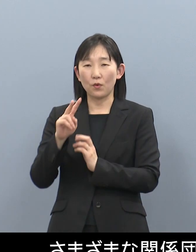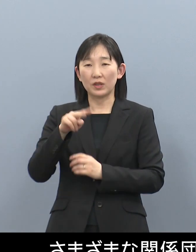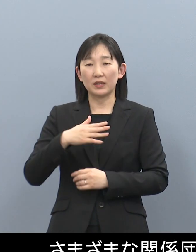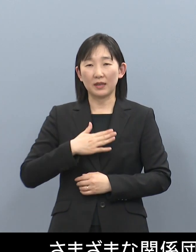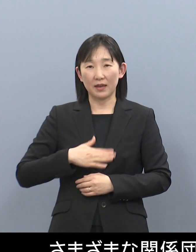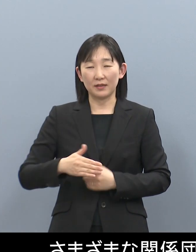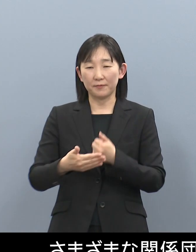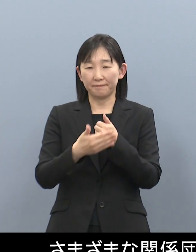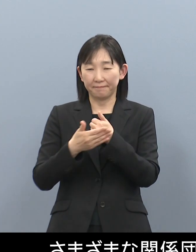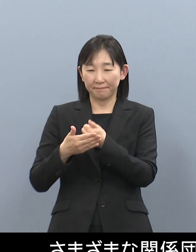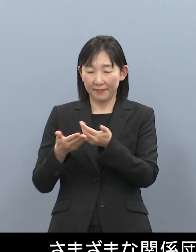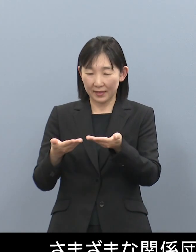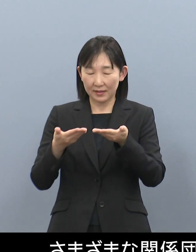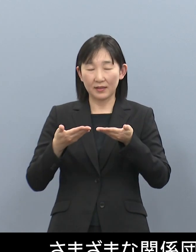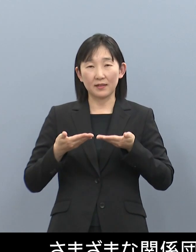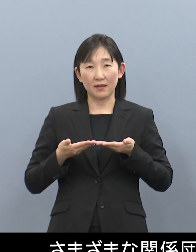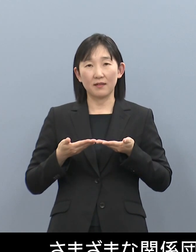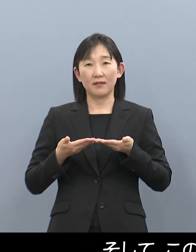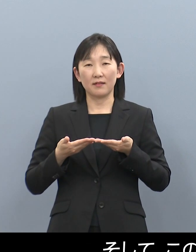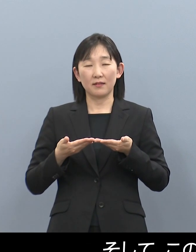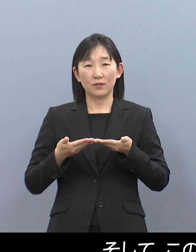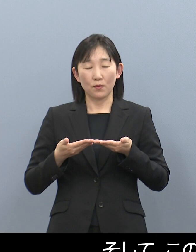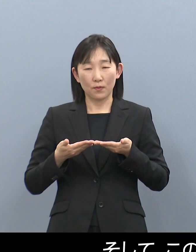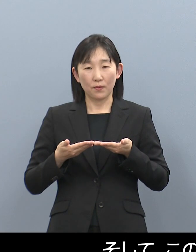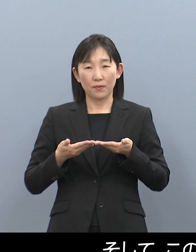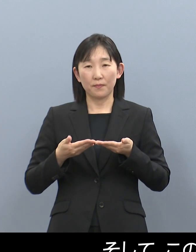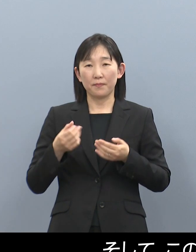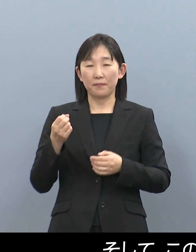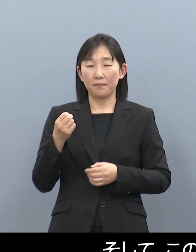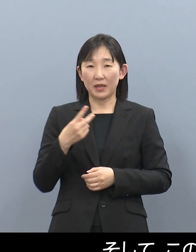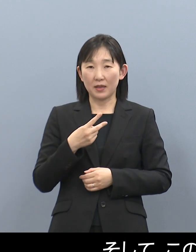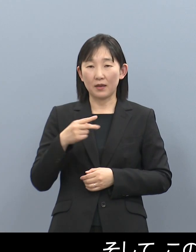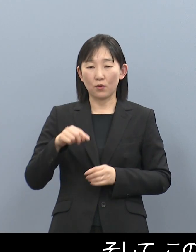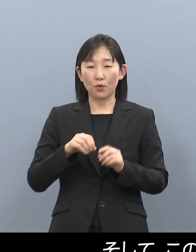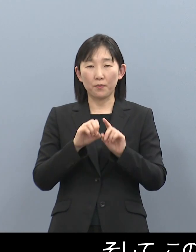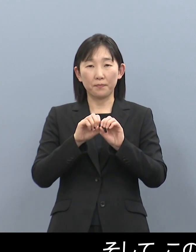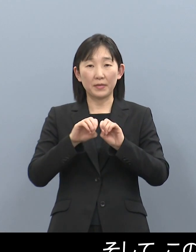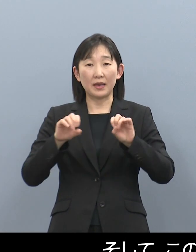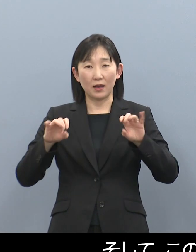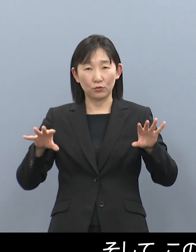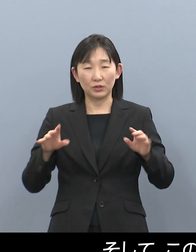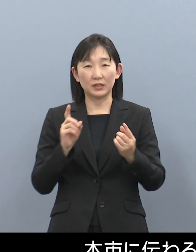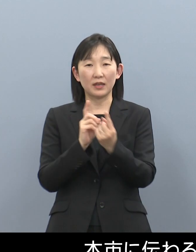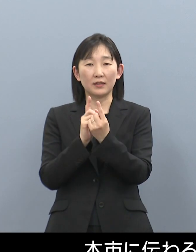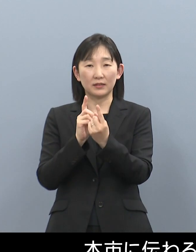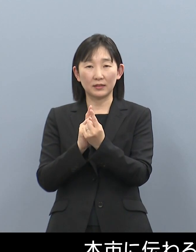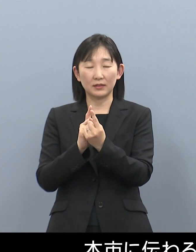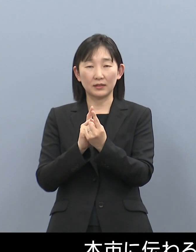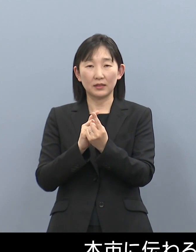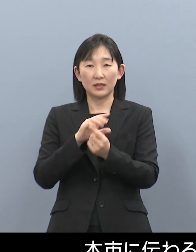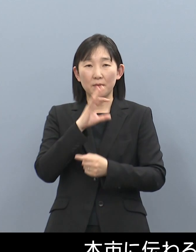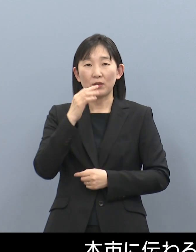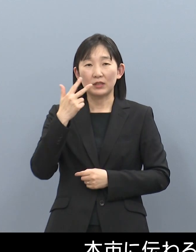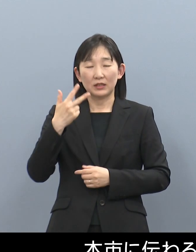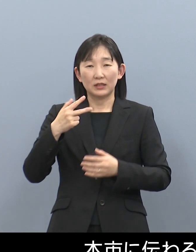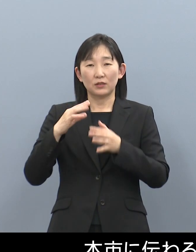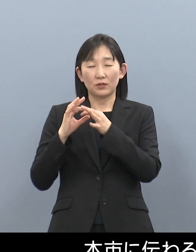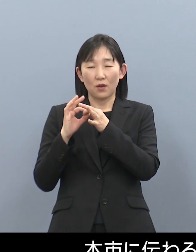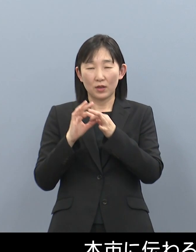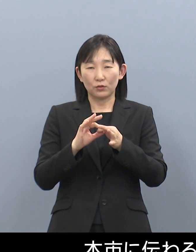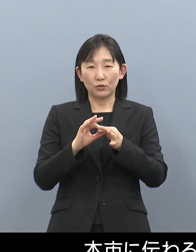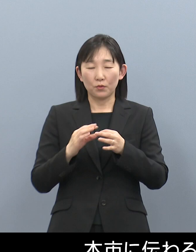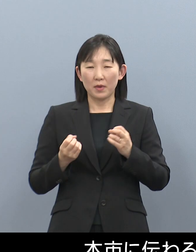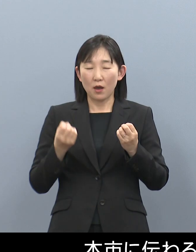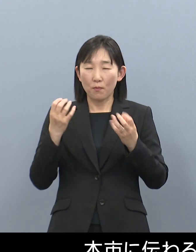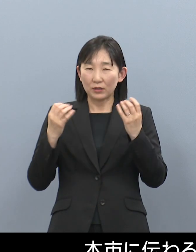とお力添えをいただきましたこと、そしてこの度の PR にあたりましては本市に伝わる祭事を継